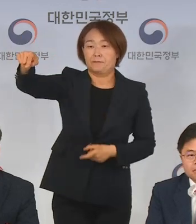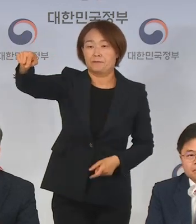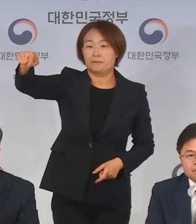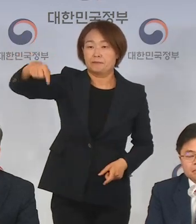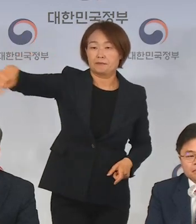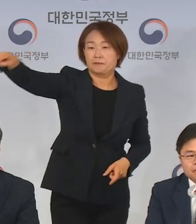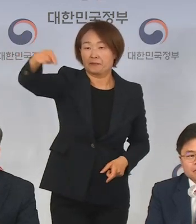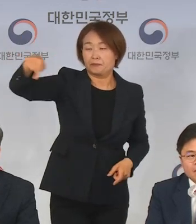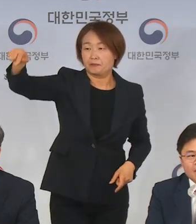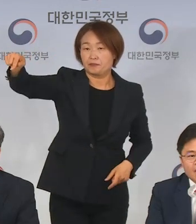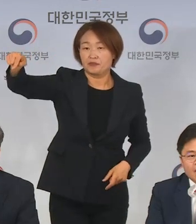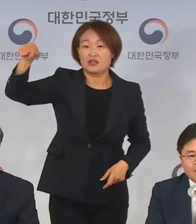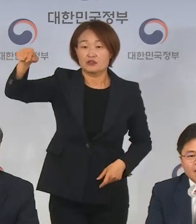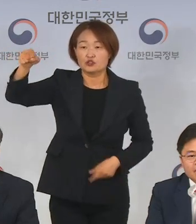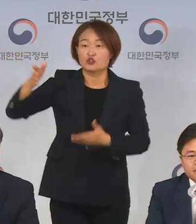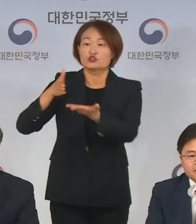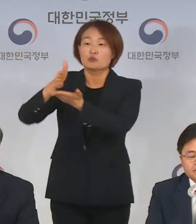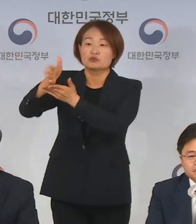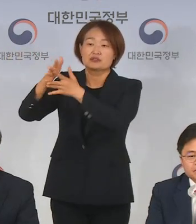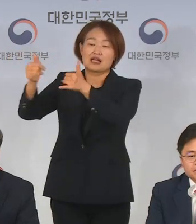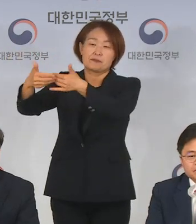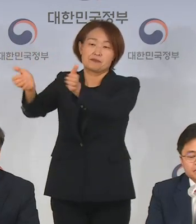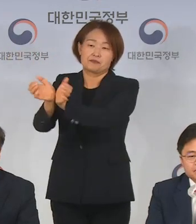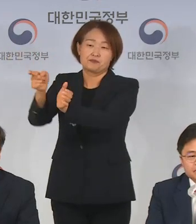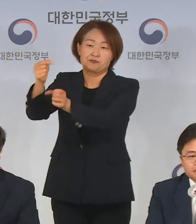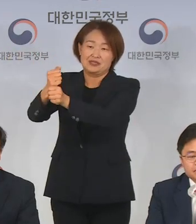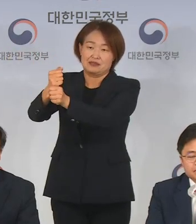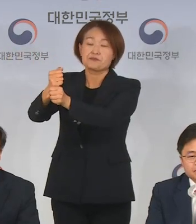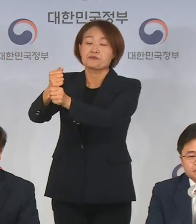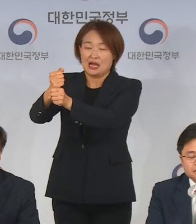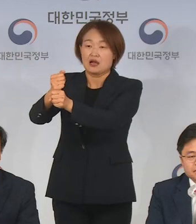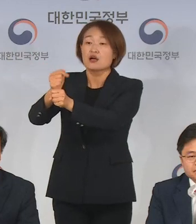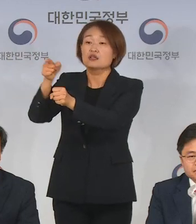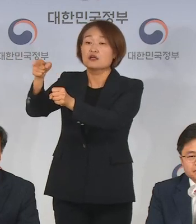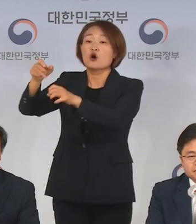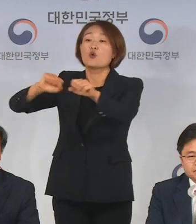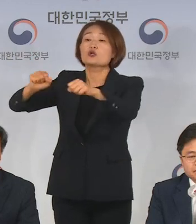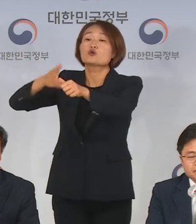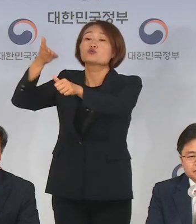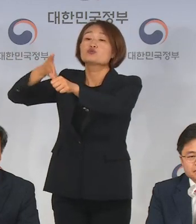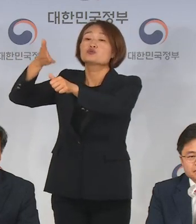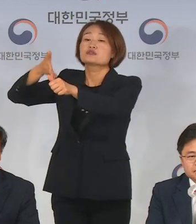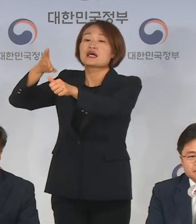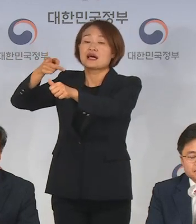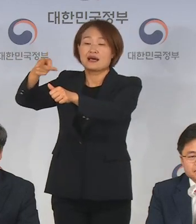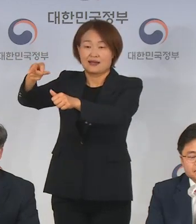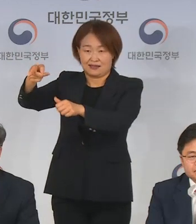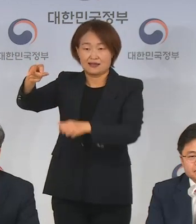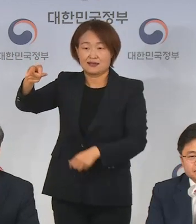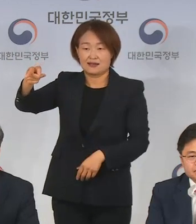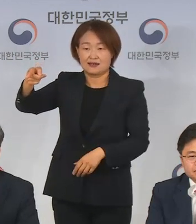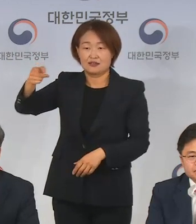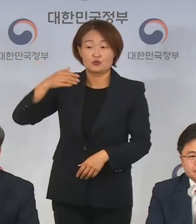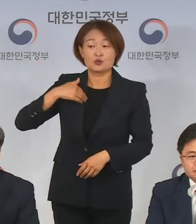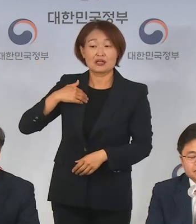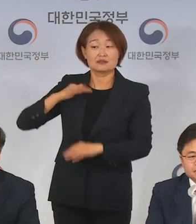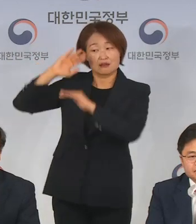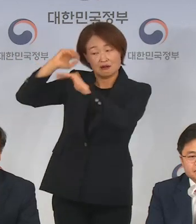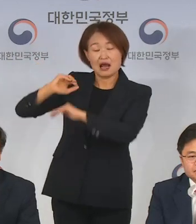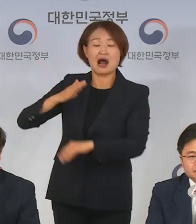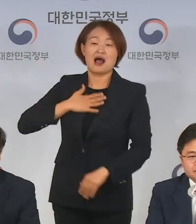거기에서 전문가 그룹을 형성을 해서 그분들께 활동을 좀 위탁하는 형태로 하고 있다고 저희들은 이해를 하고